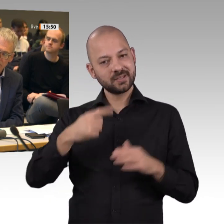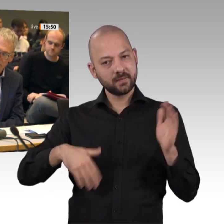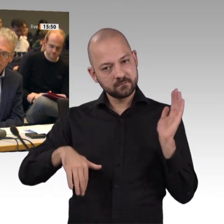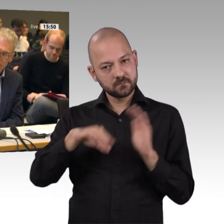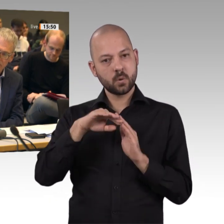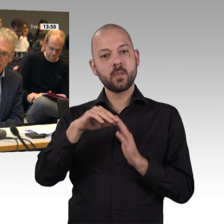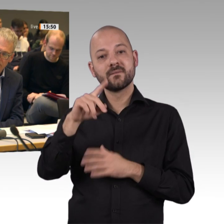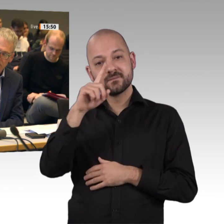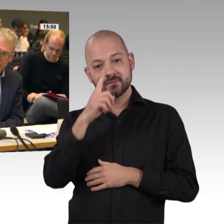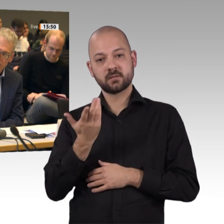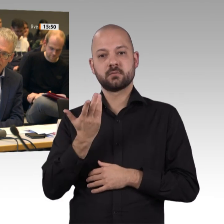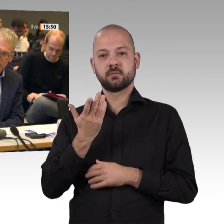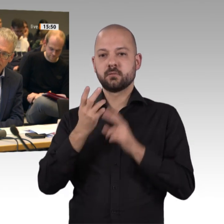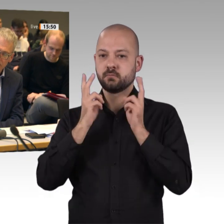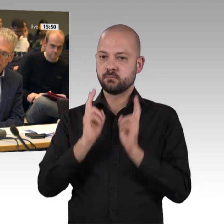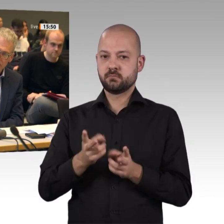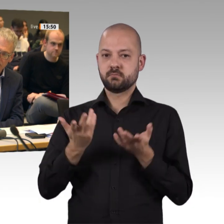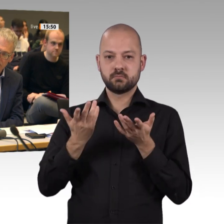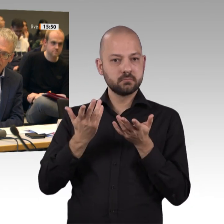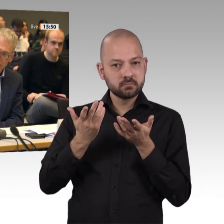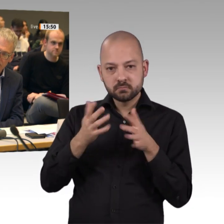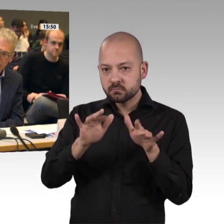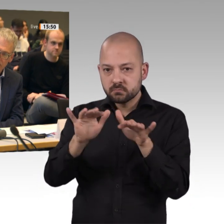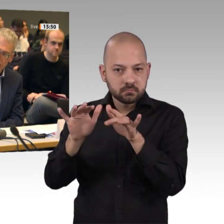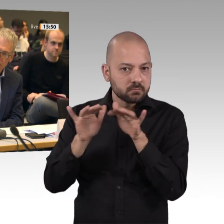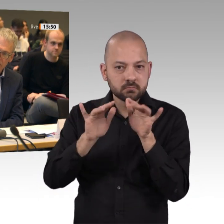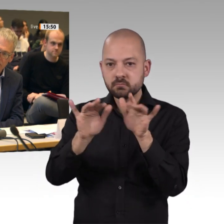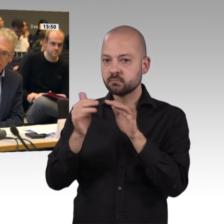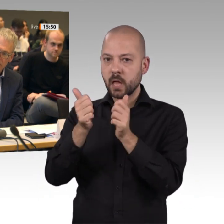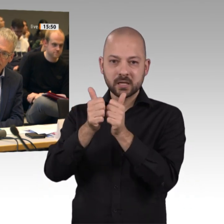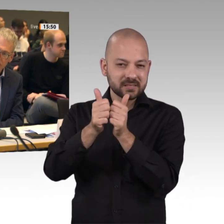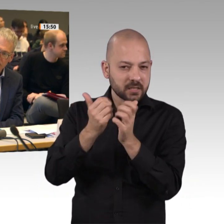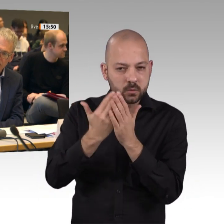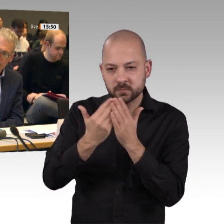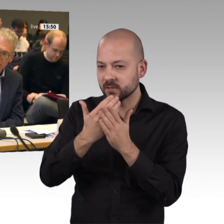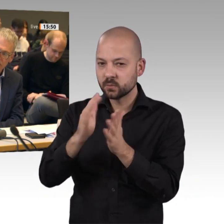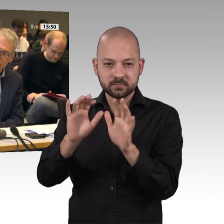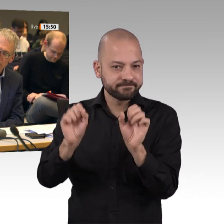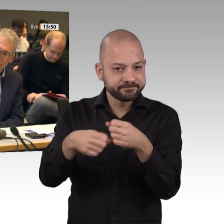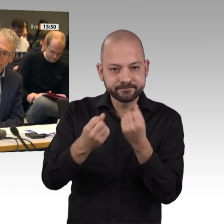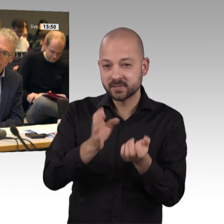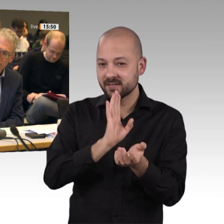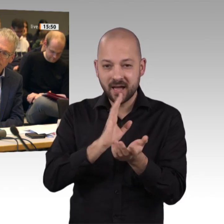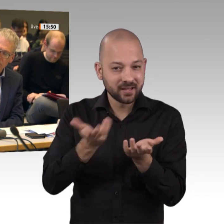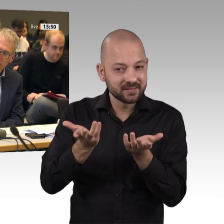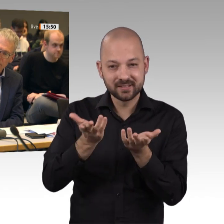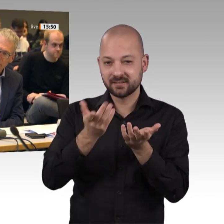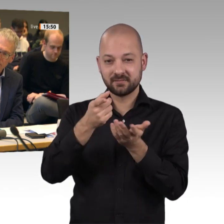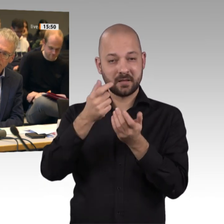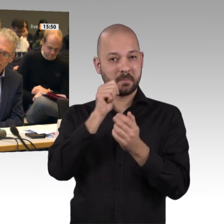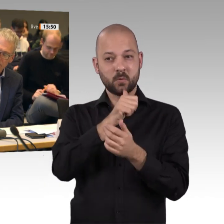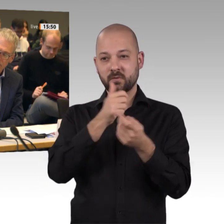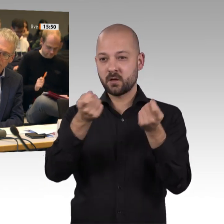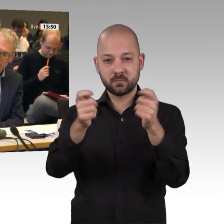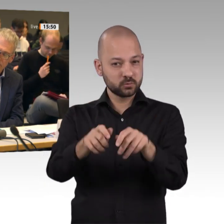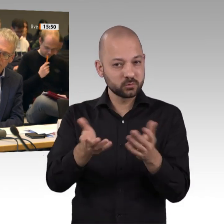mit festgestelltem Förderbedarf, zum Beispiel mit Reha-Status, die Möglichkeit haben, das Budget für Ausbildung in Anspruch zu nehmen.